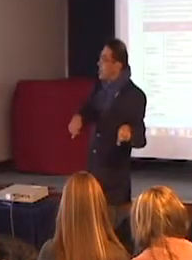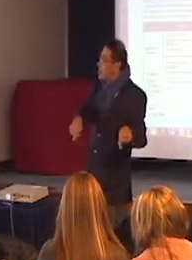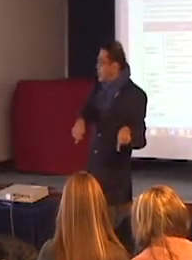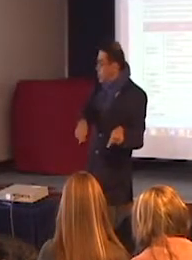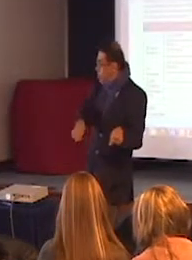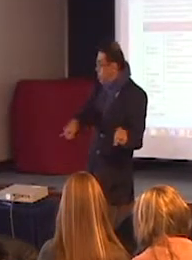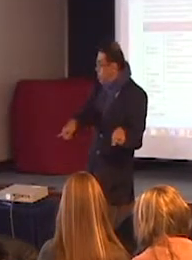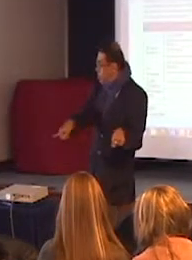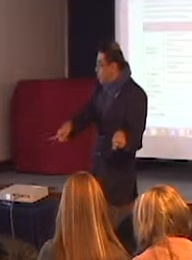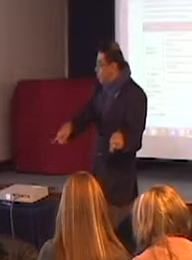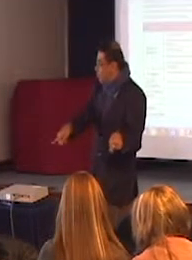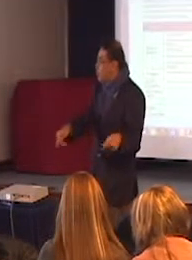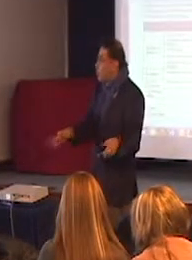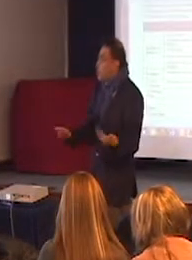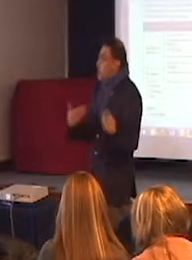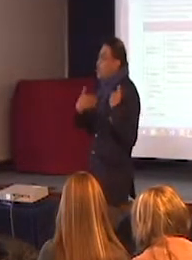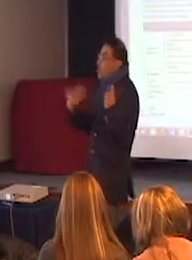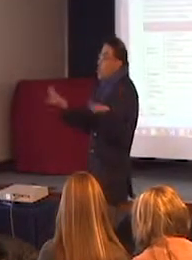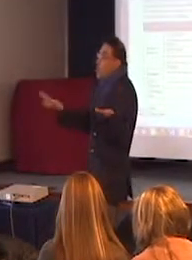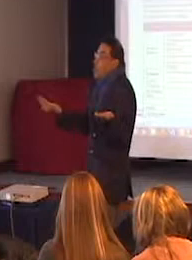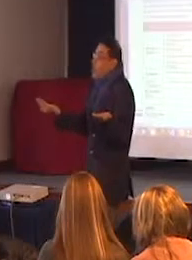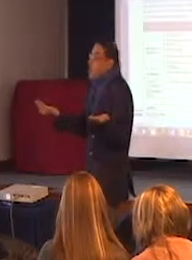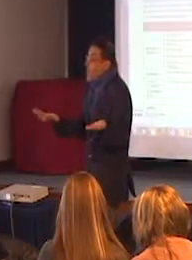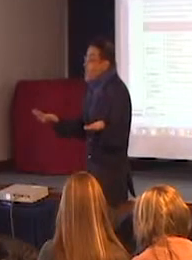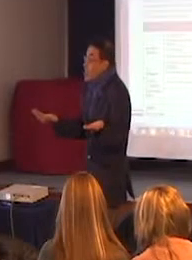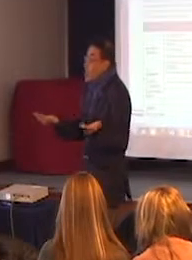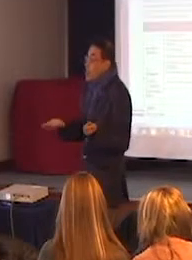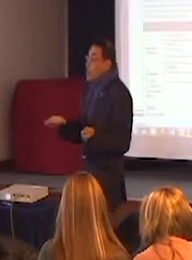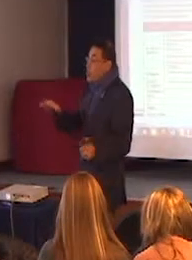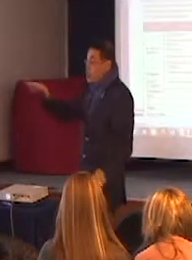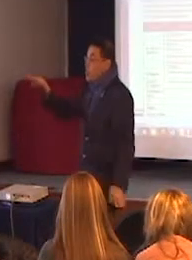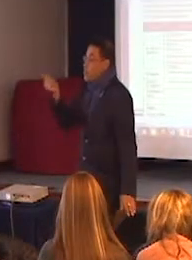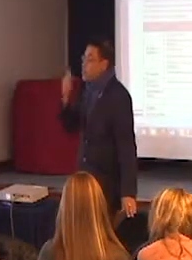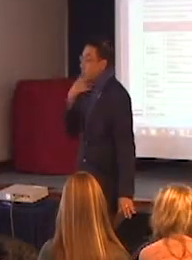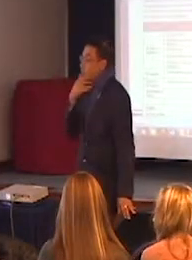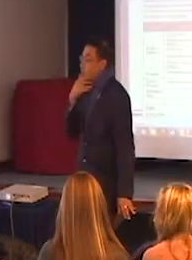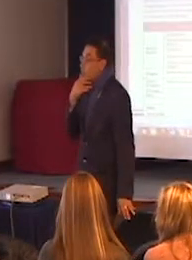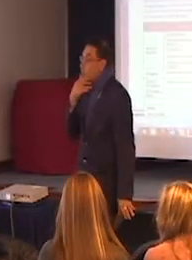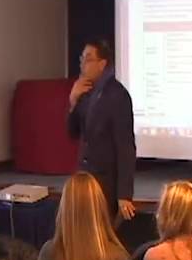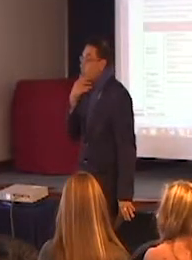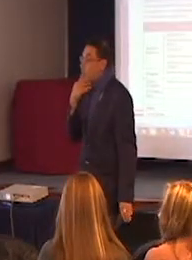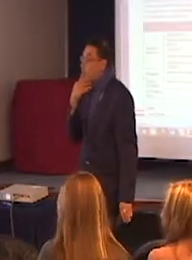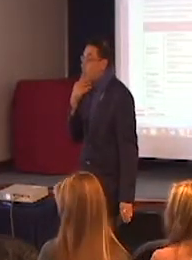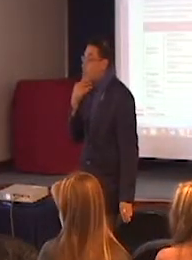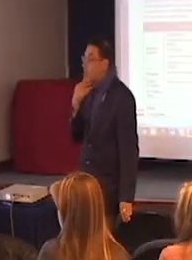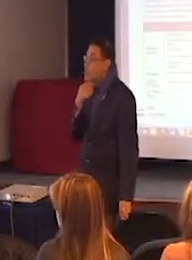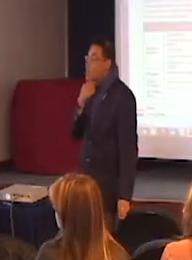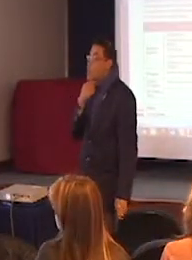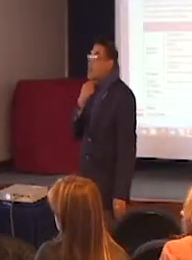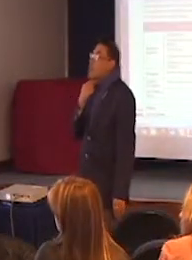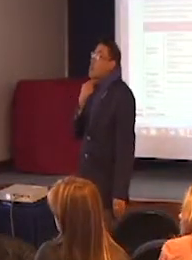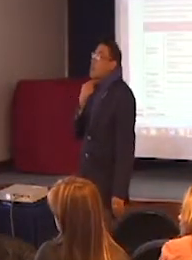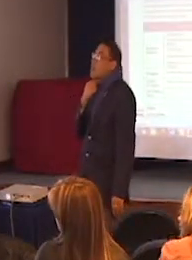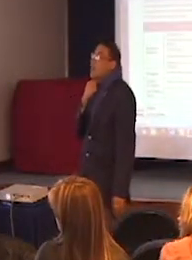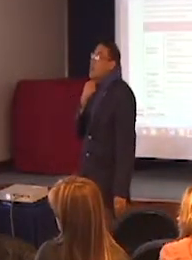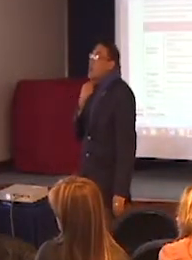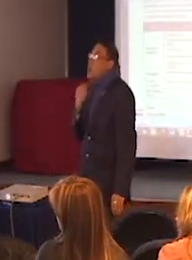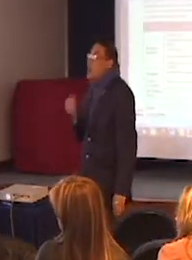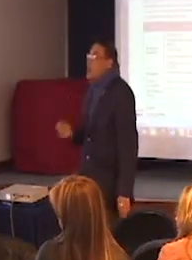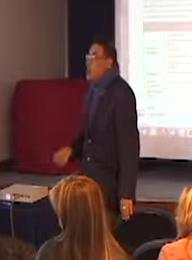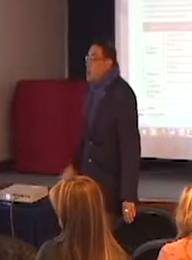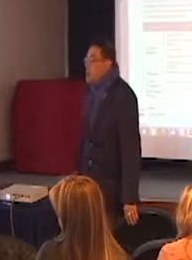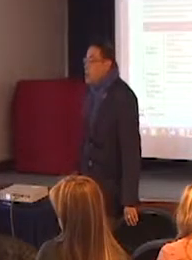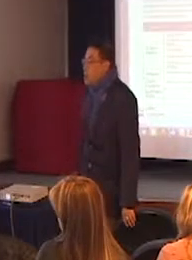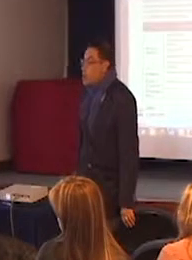de matemáticas, pero es que yo en mi clase también tengo un niño que no habla, entonces, ¿qué tengo que hacer? ¿No es cierto? Pero es que precisamente es